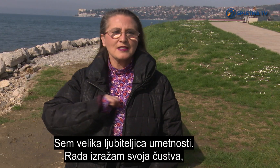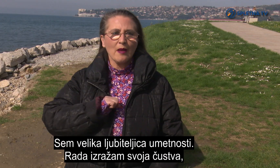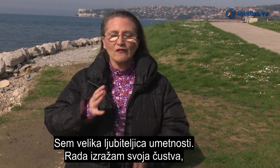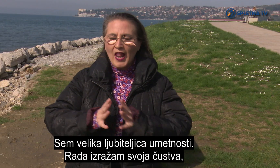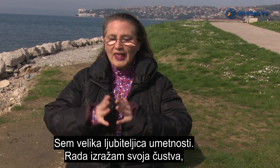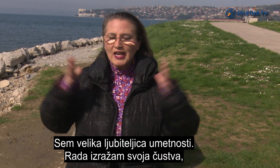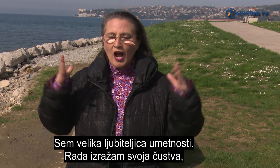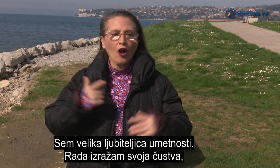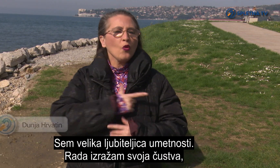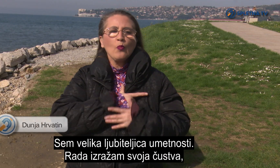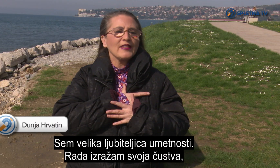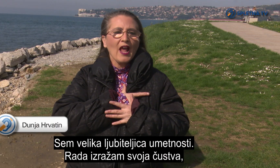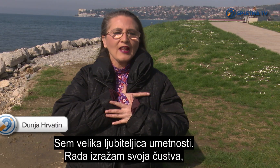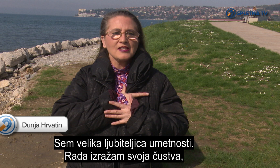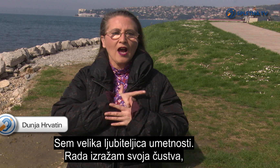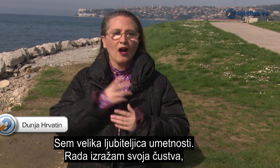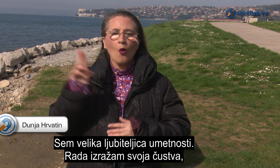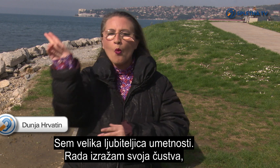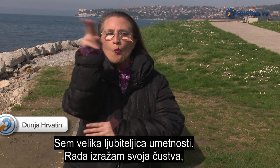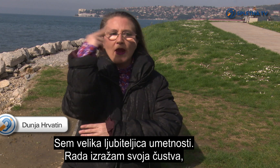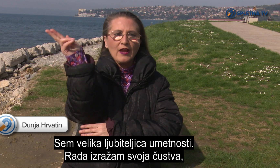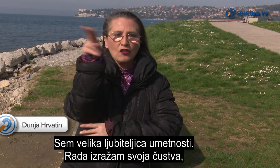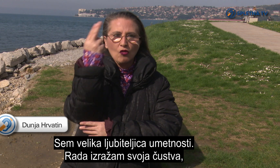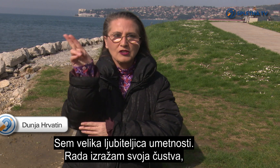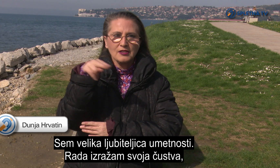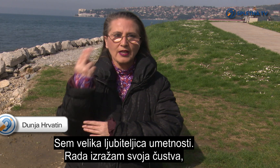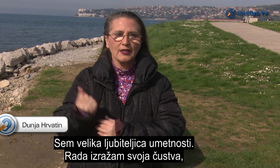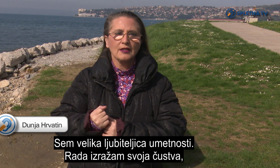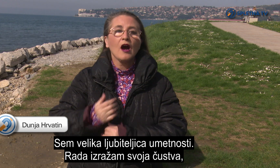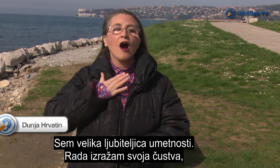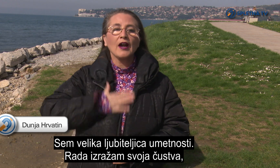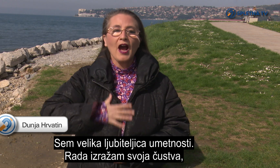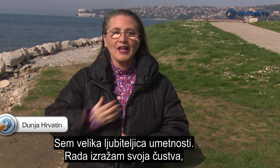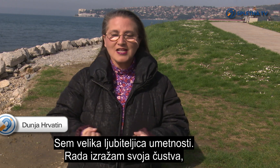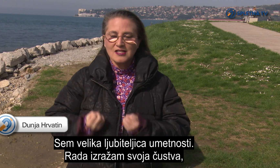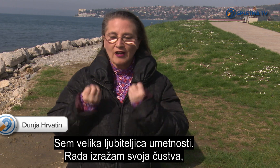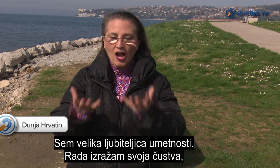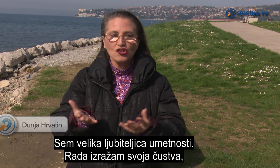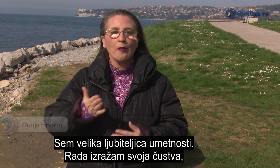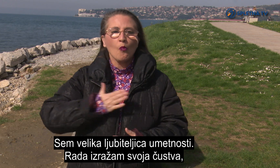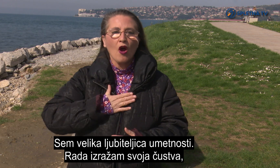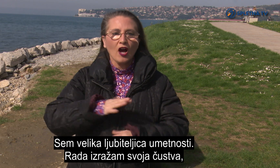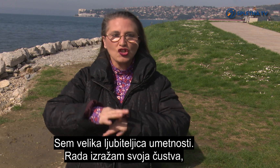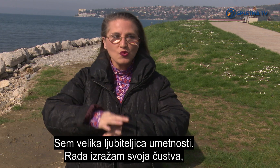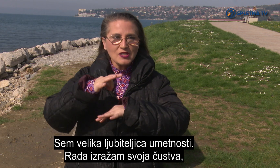Sem velika ljubiteljica umetnosti, rada izražam moja